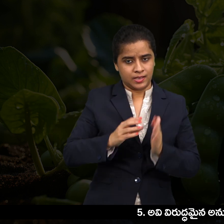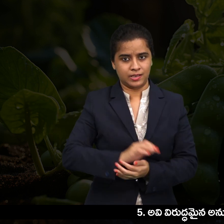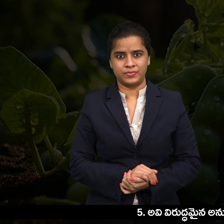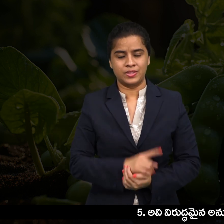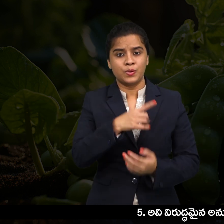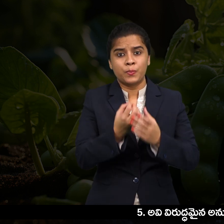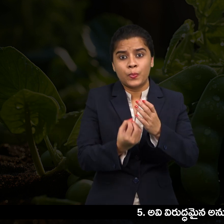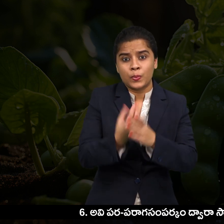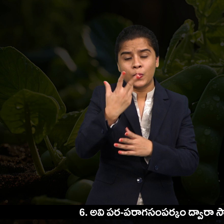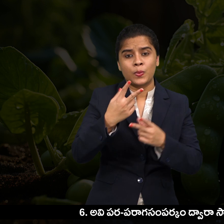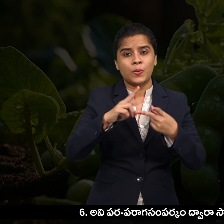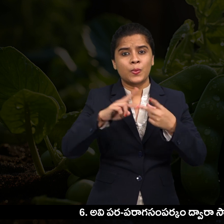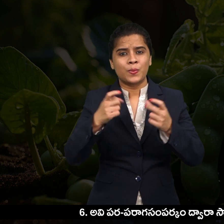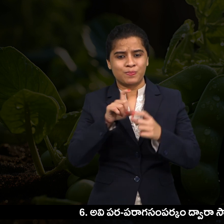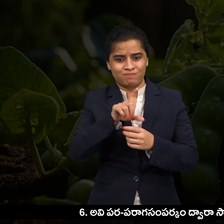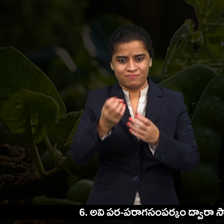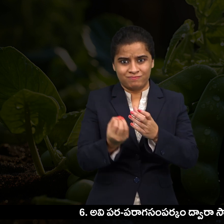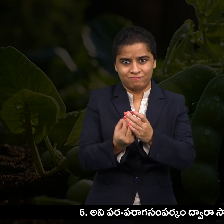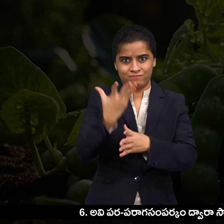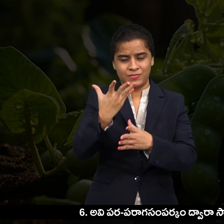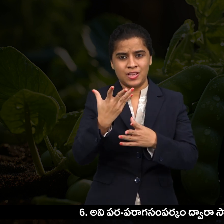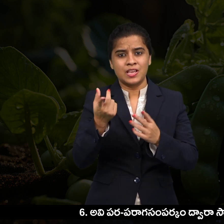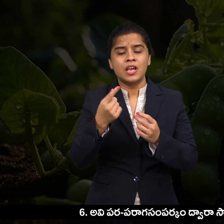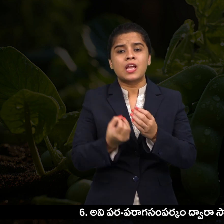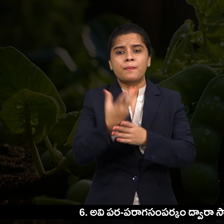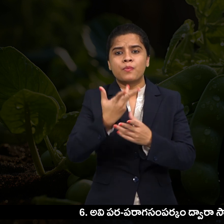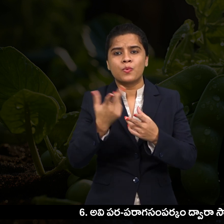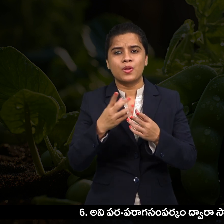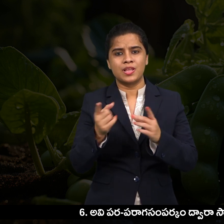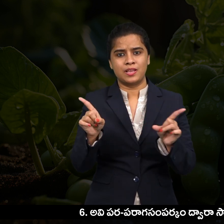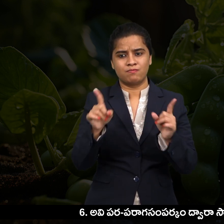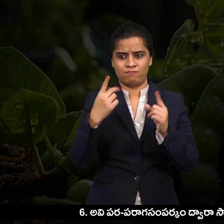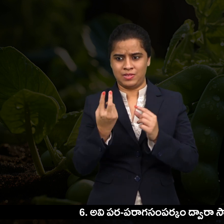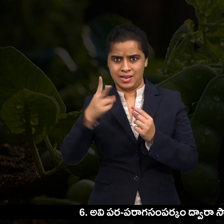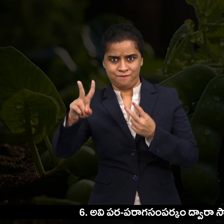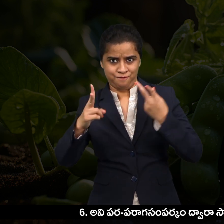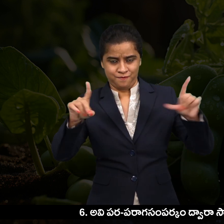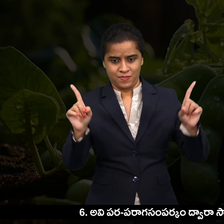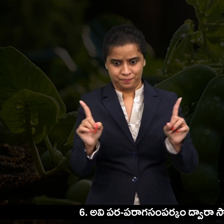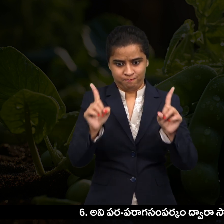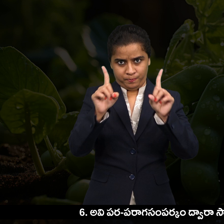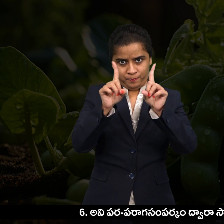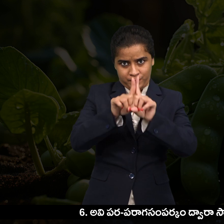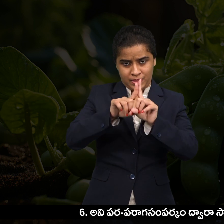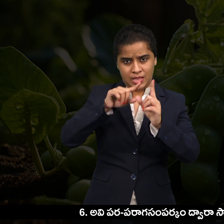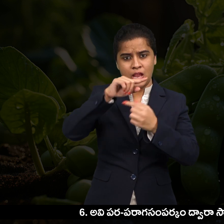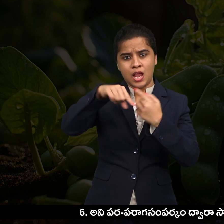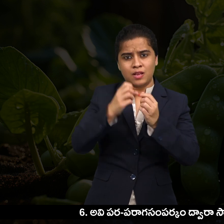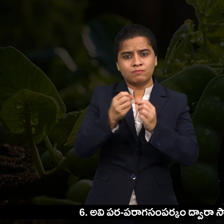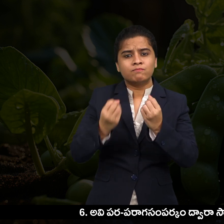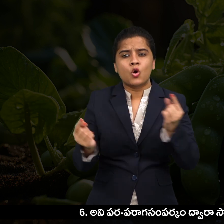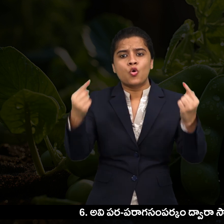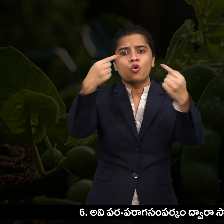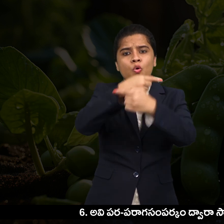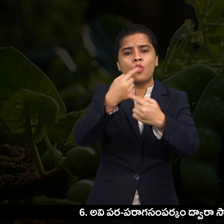లక్షణాలను చూపుతాయి. 6. అవి పరపరాగ సంపర్కం ద్వారా సారవంతమైన సంకరజాతులను ఉత్పత్తి